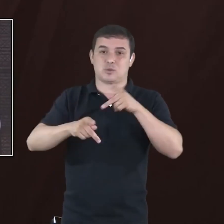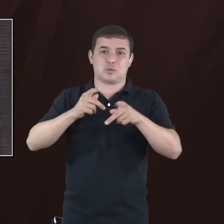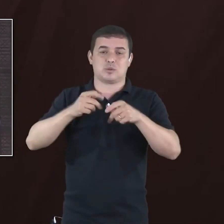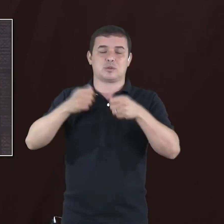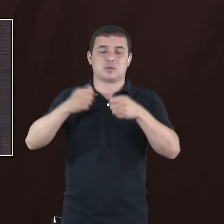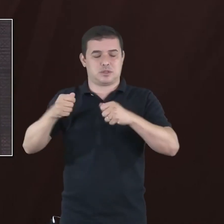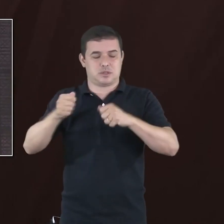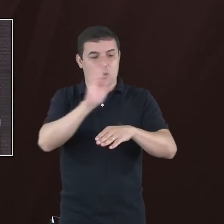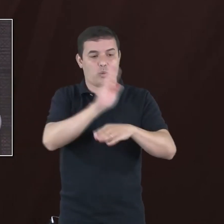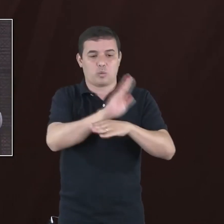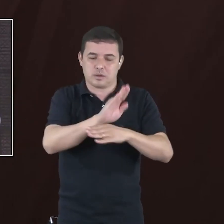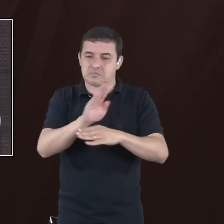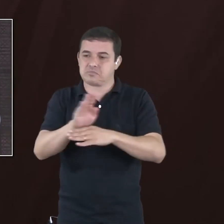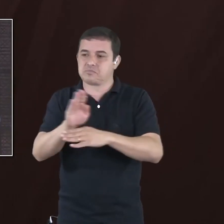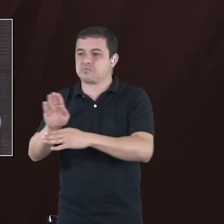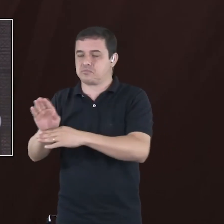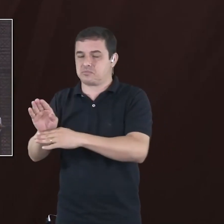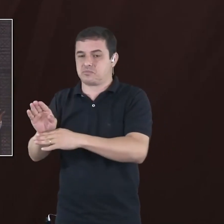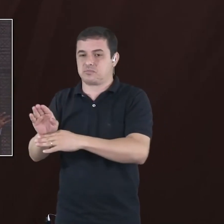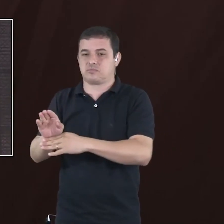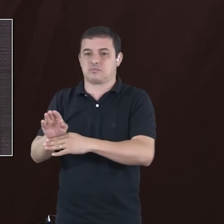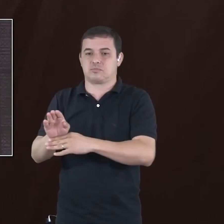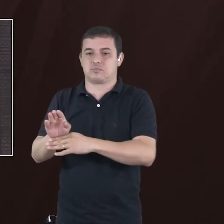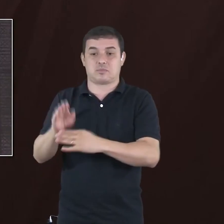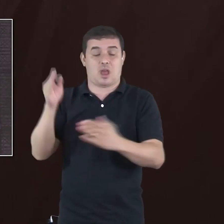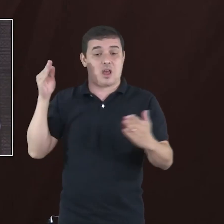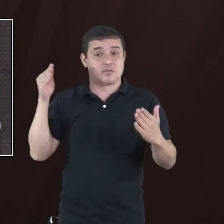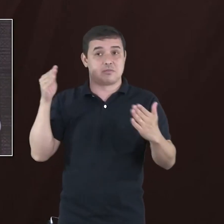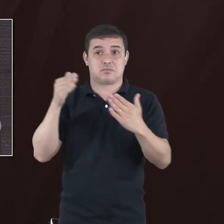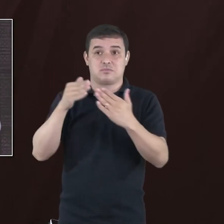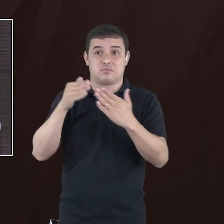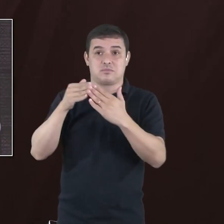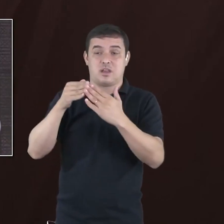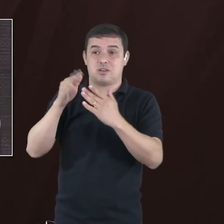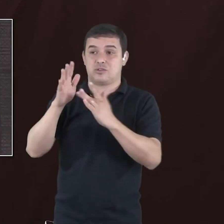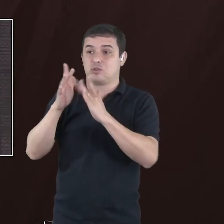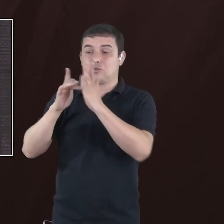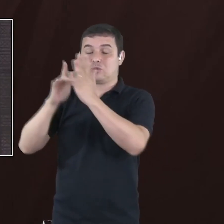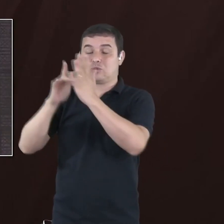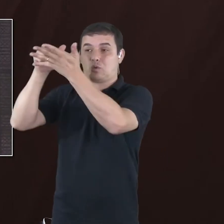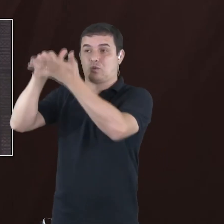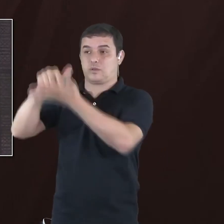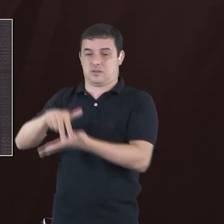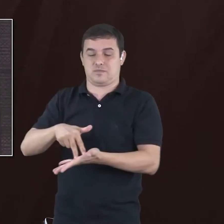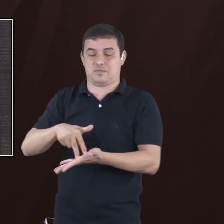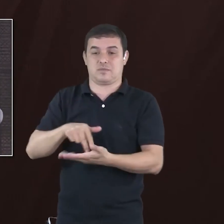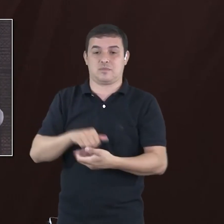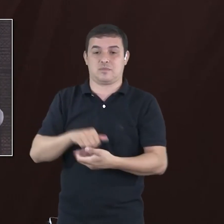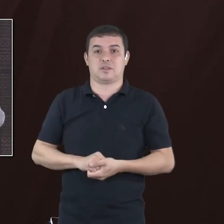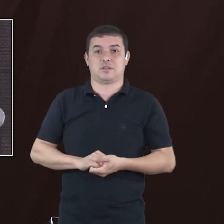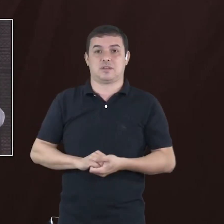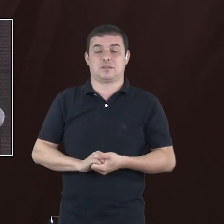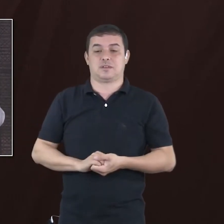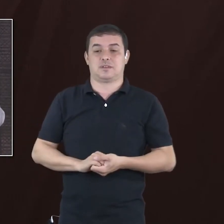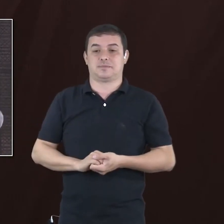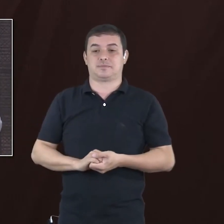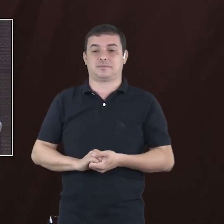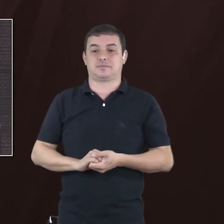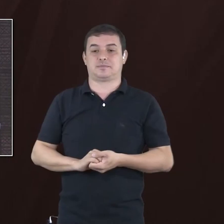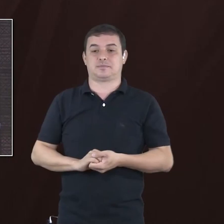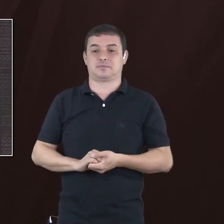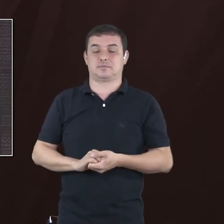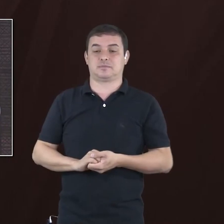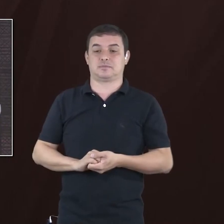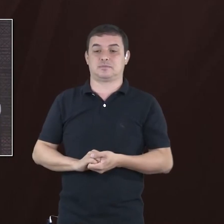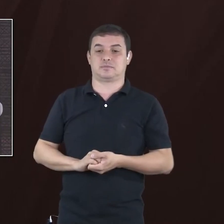a seu devido tempo, até que o Senhor volte. Quando nós fizermos assim, esse